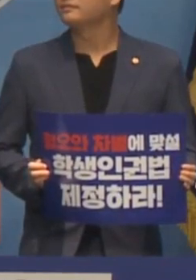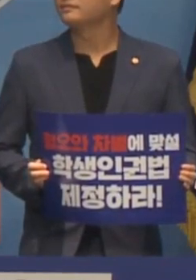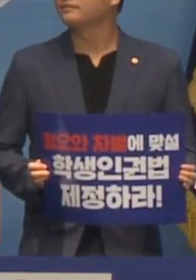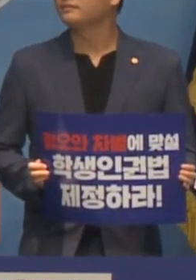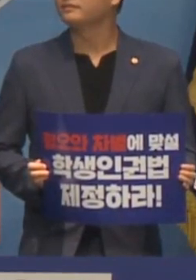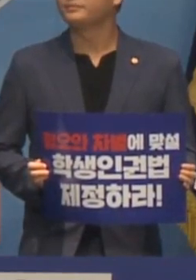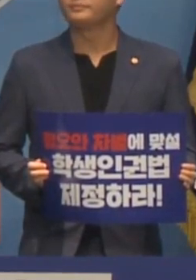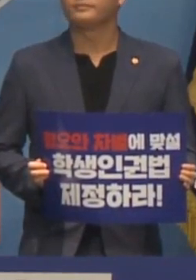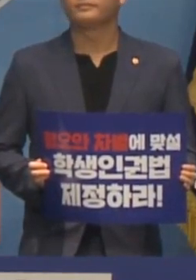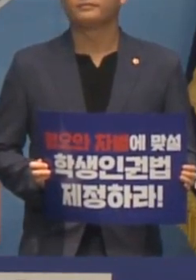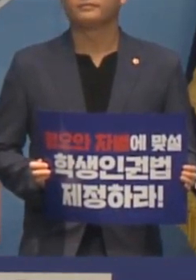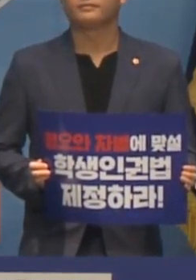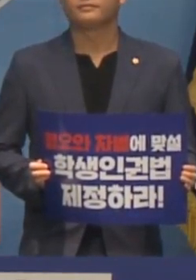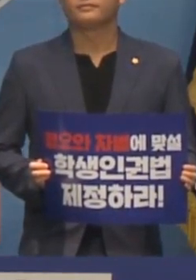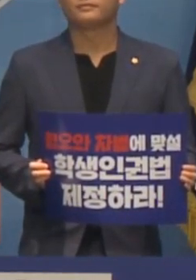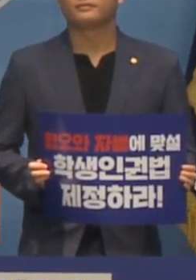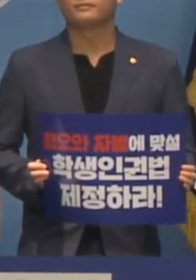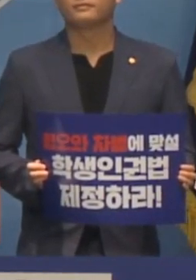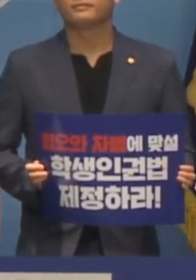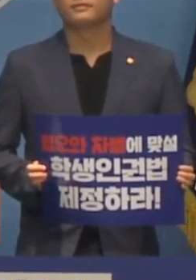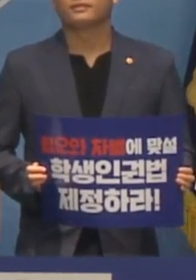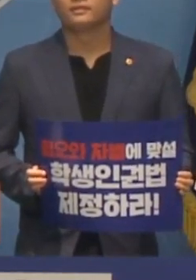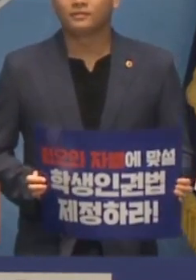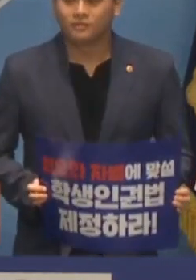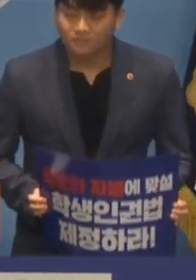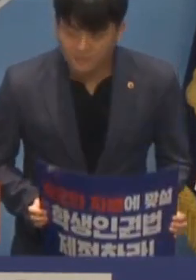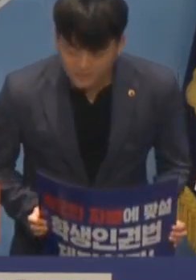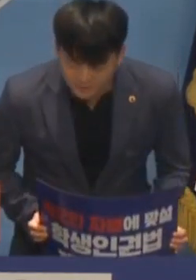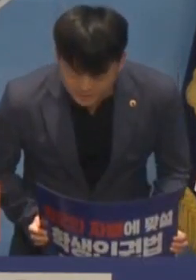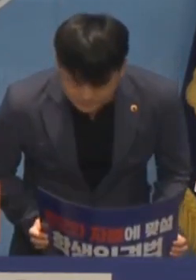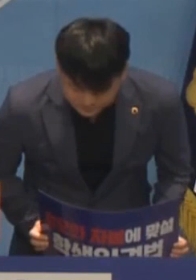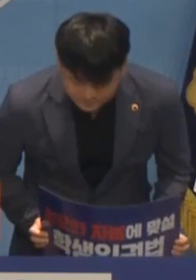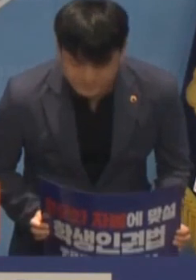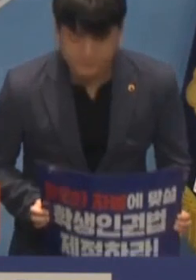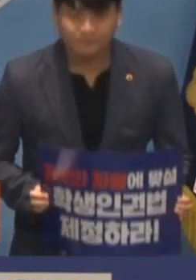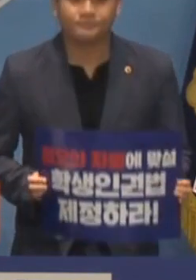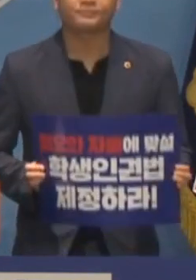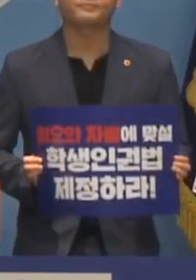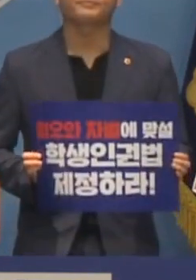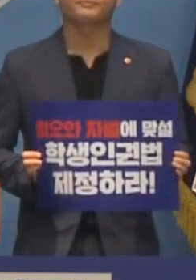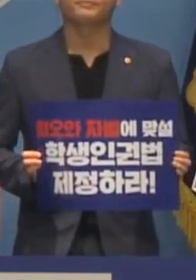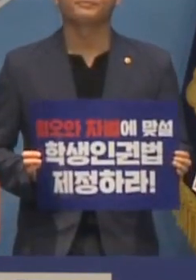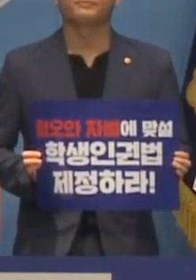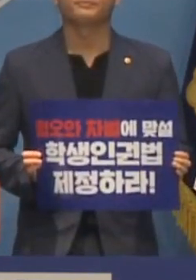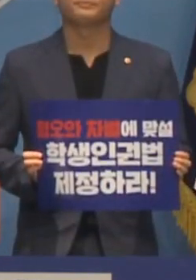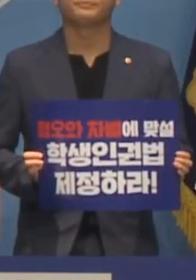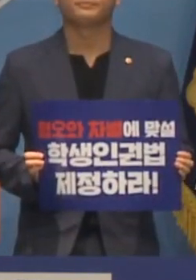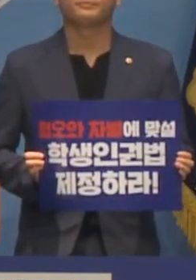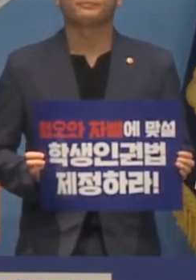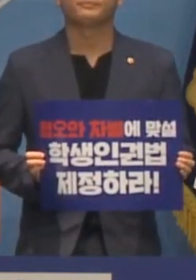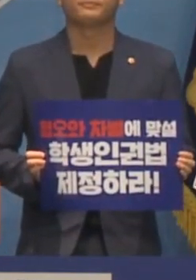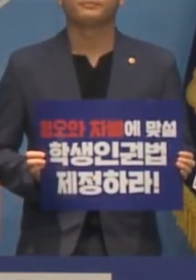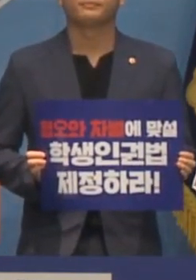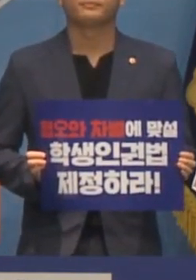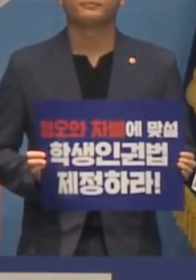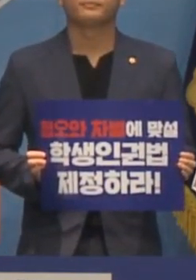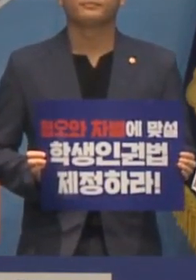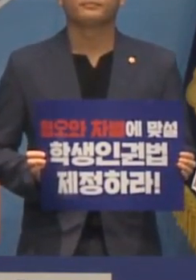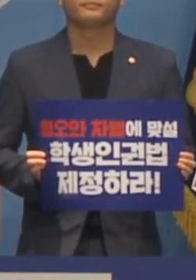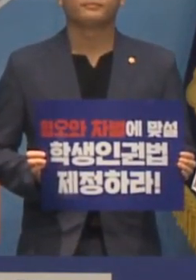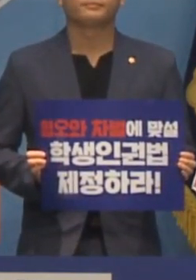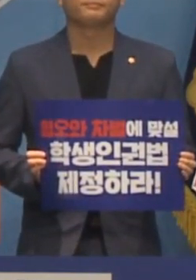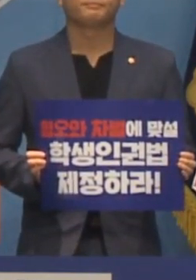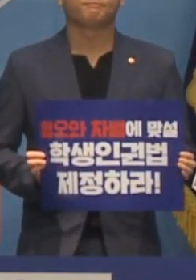네. 그리고 박강산 서울시의원님. 안녕하십니까. 네. 그다음에